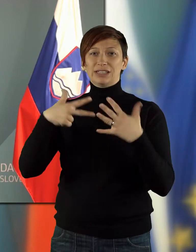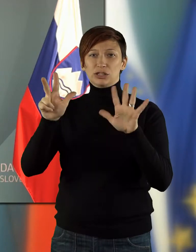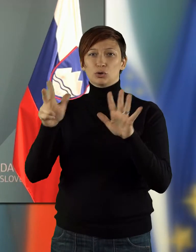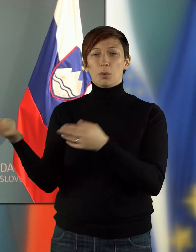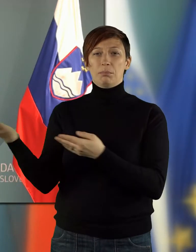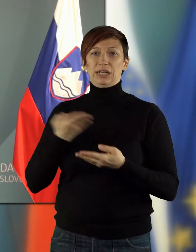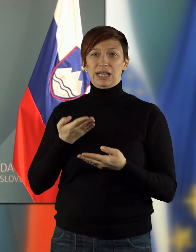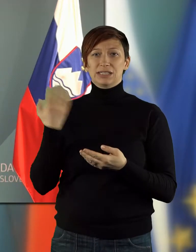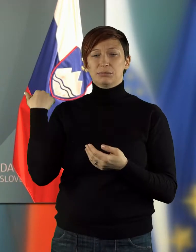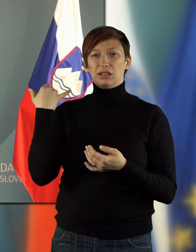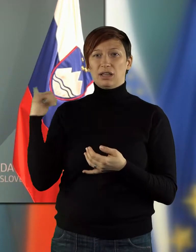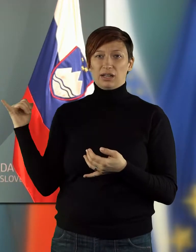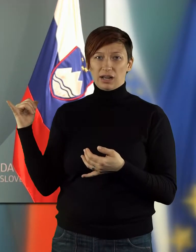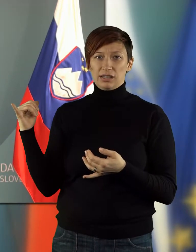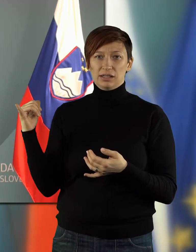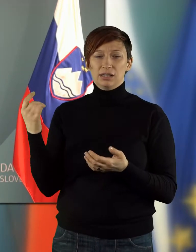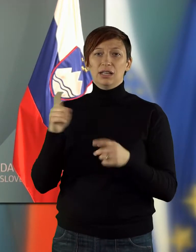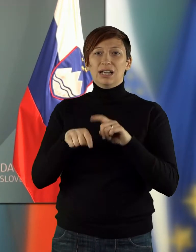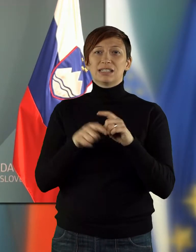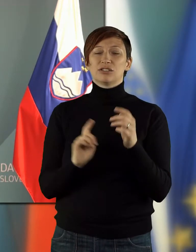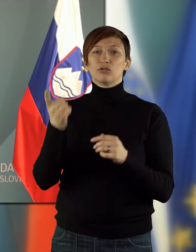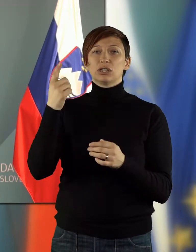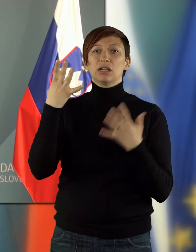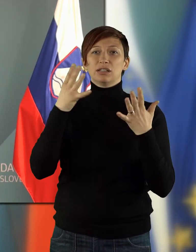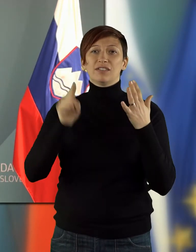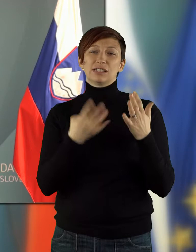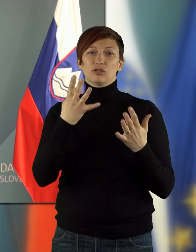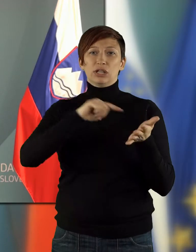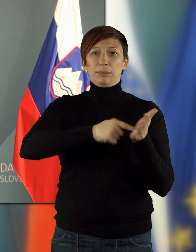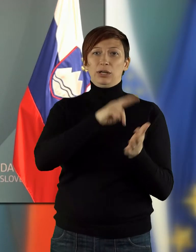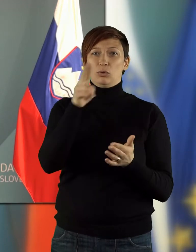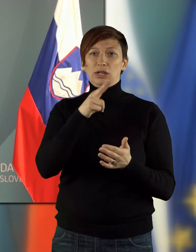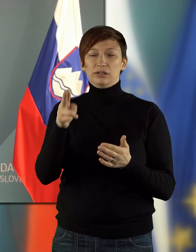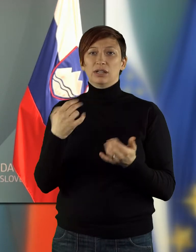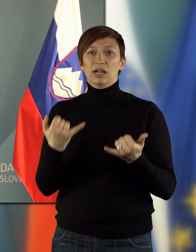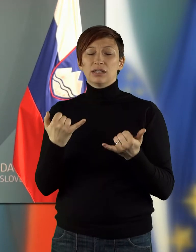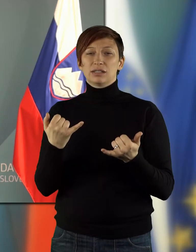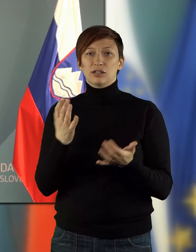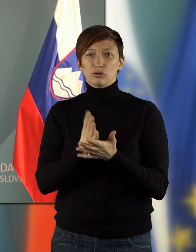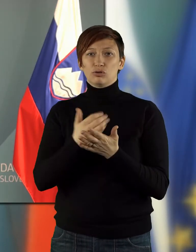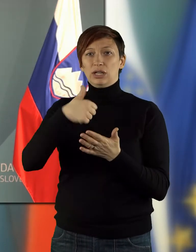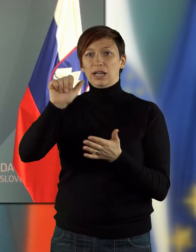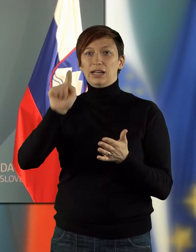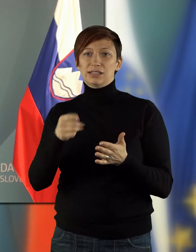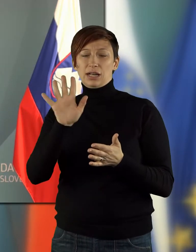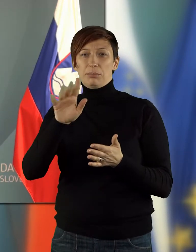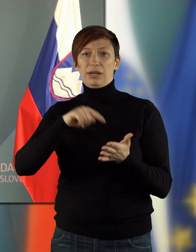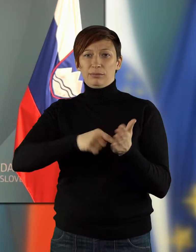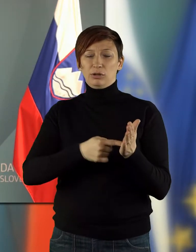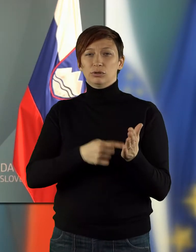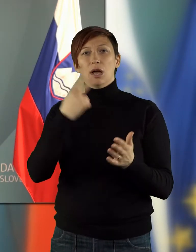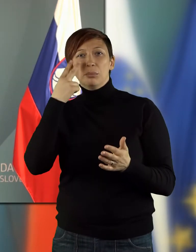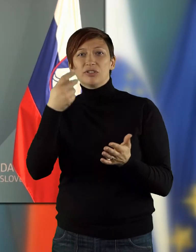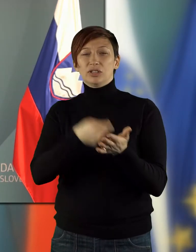letu 2018 prinesli iz preteklega leta sredstva v višini 9,4 milijona evrov, trenutno znašajo že